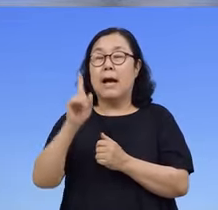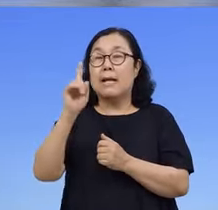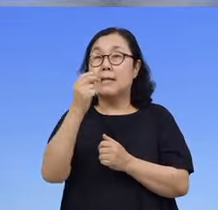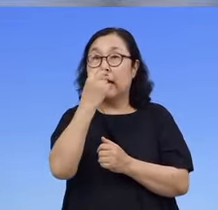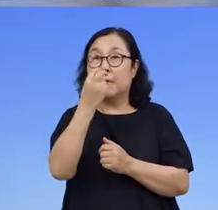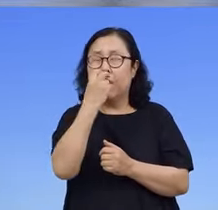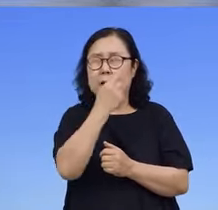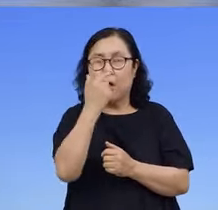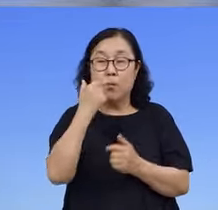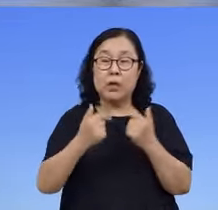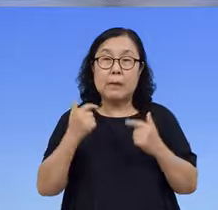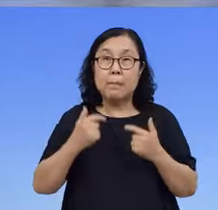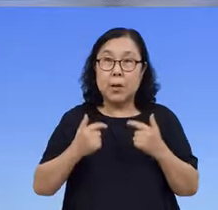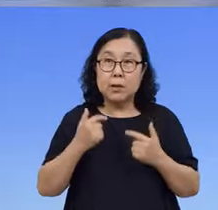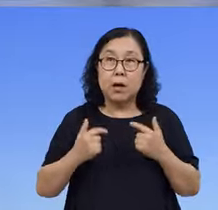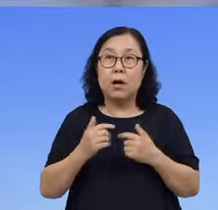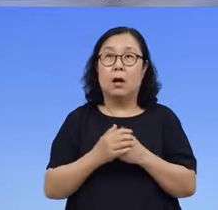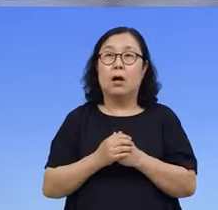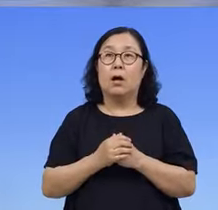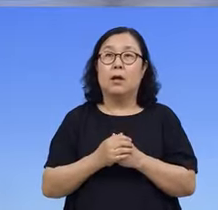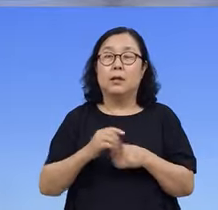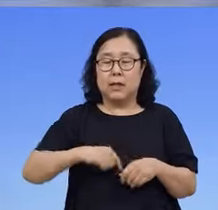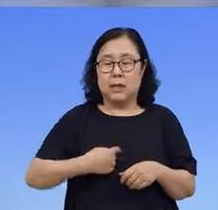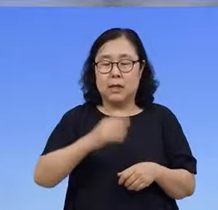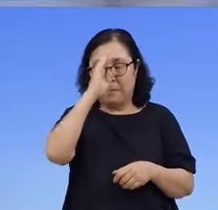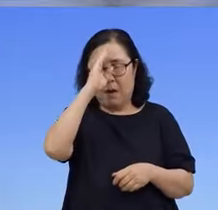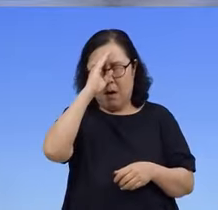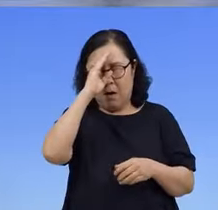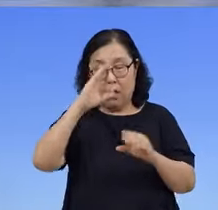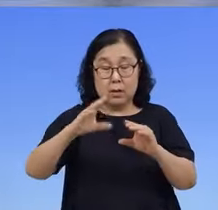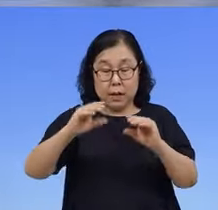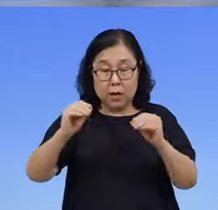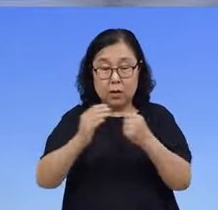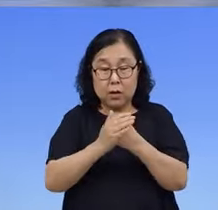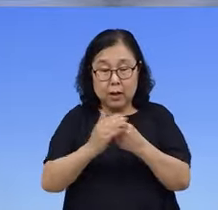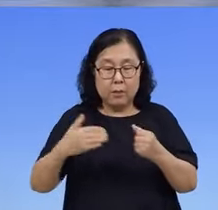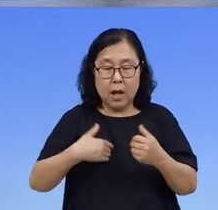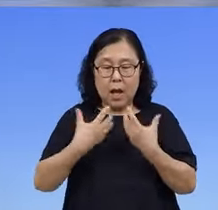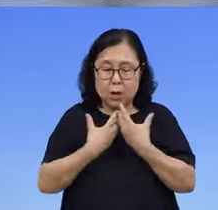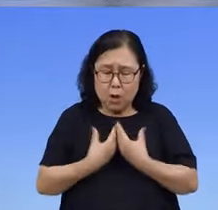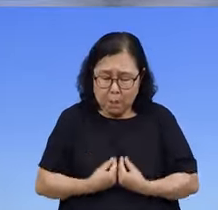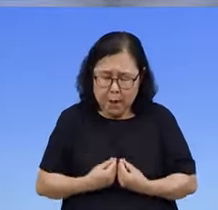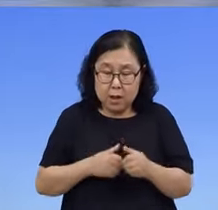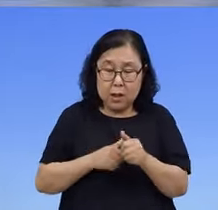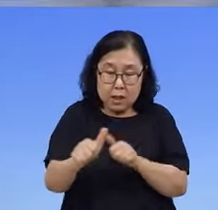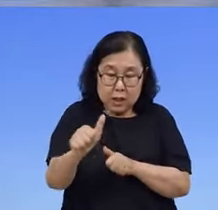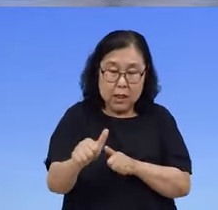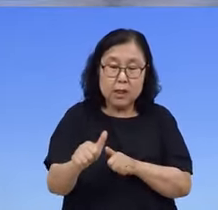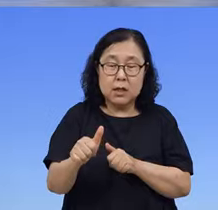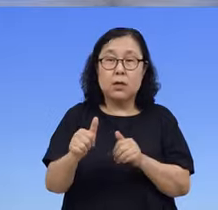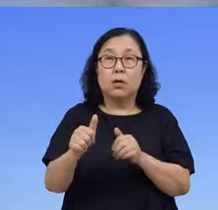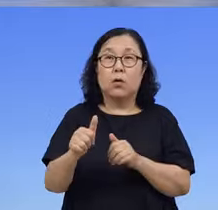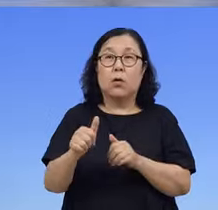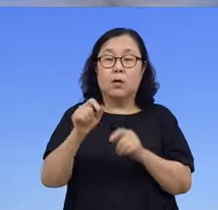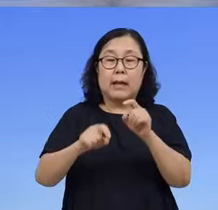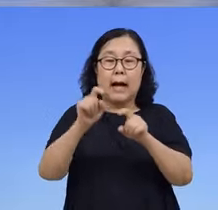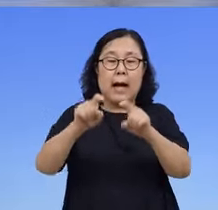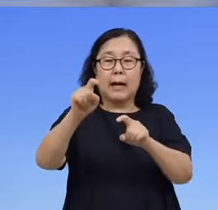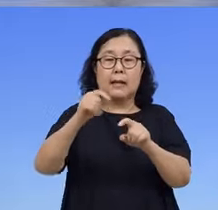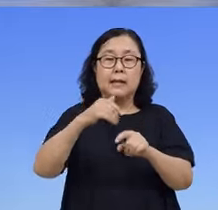기뻐서 상상을 초월하는 그 기쁨으로 그 절망의 상징인 자리를 들고 나아가는 그